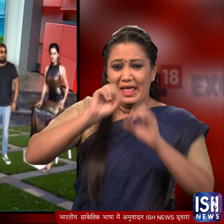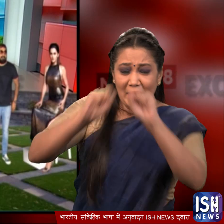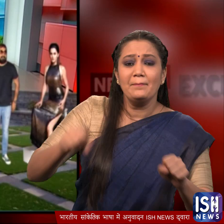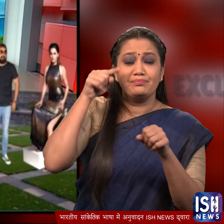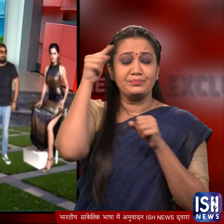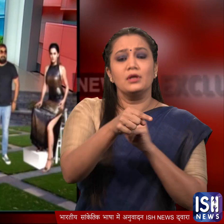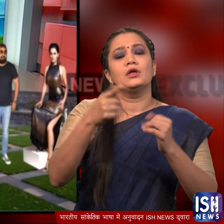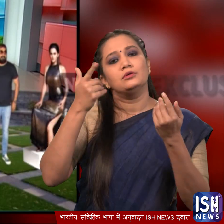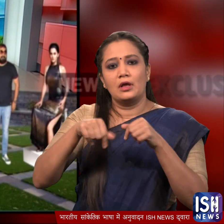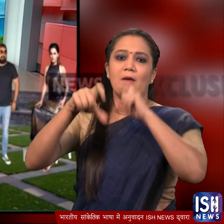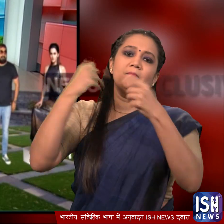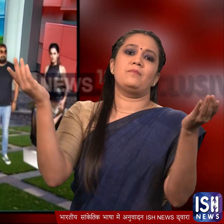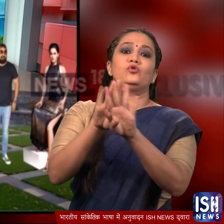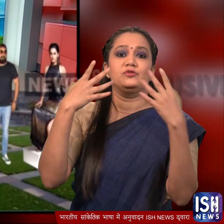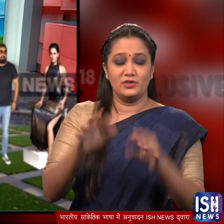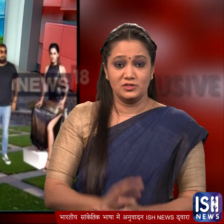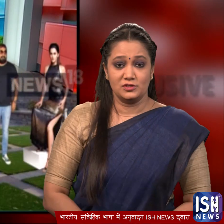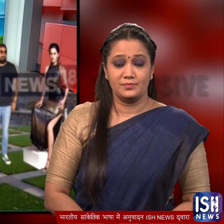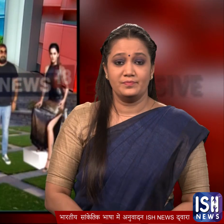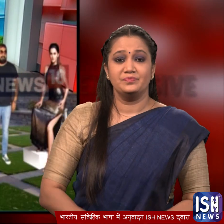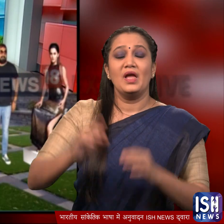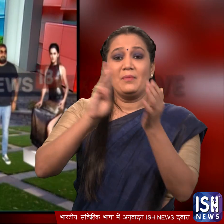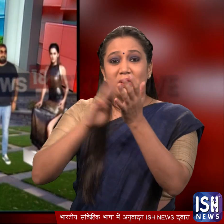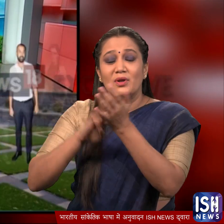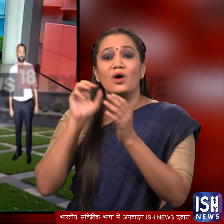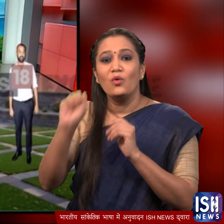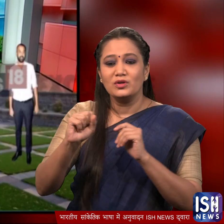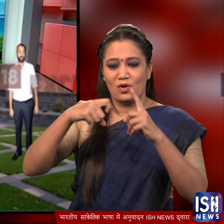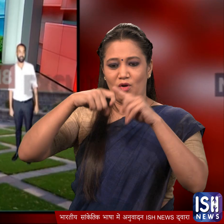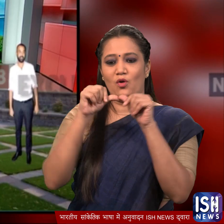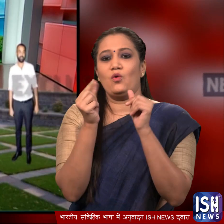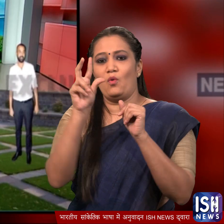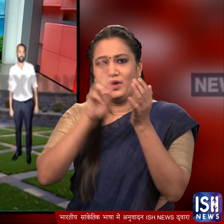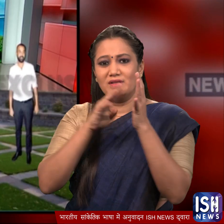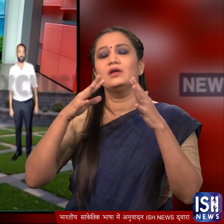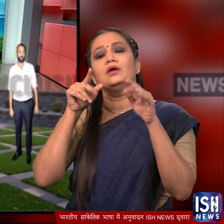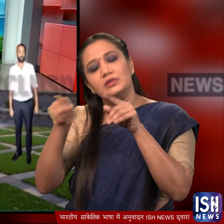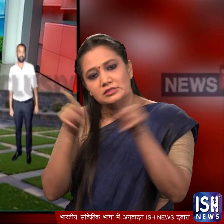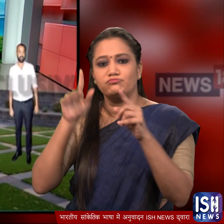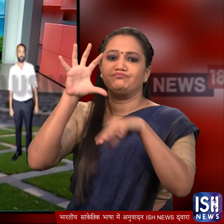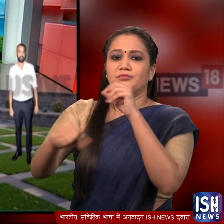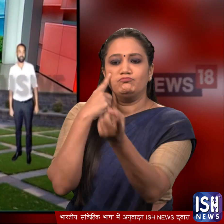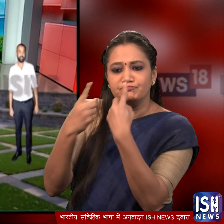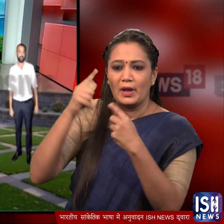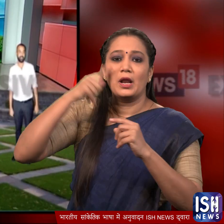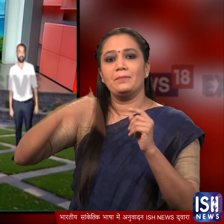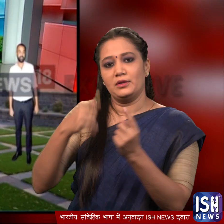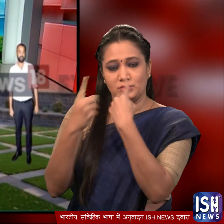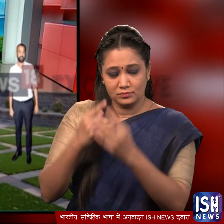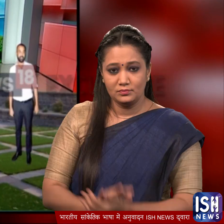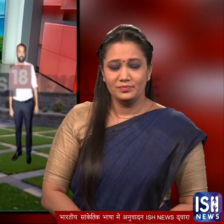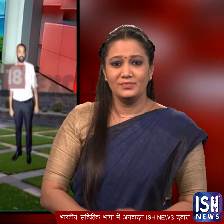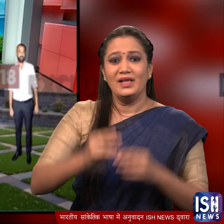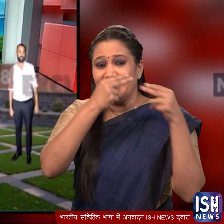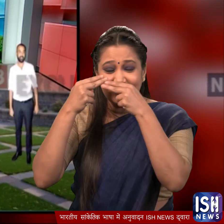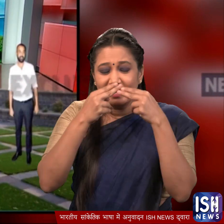पर यौन शोषण के आरोप लगने के बाद इसे बंद कर दिया गया। इसके अलावा मधु मिंटना की कंपनी क्वान के दफ्तर पर भी आयकर विभाग ने